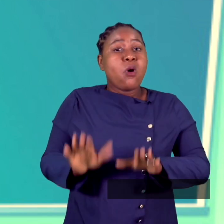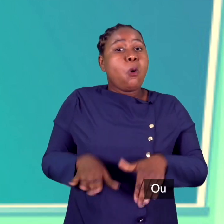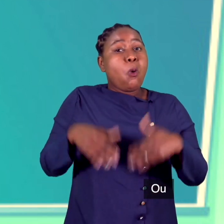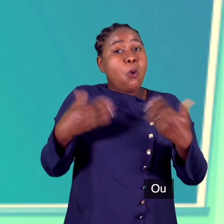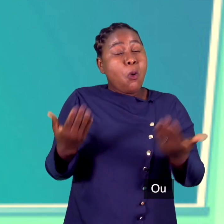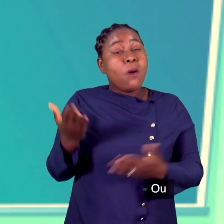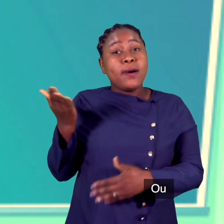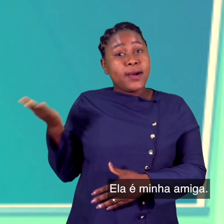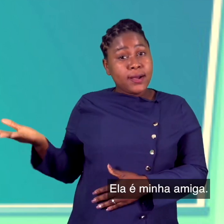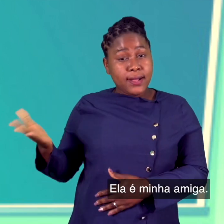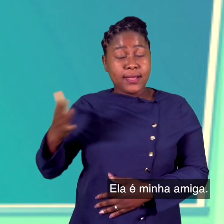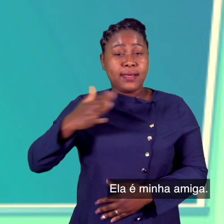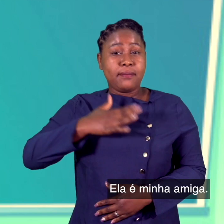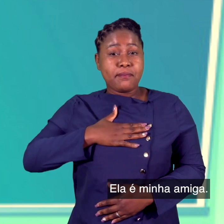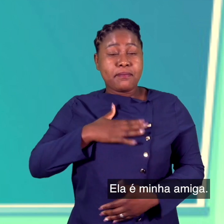ou ela é minha amiga.